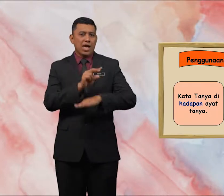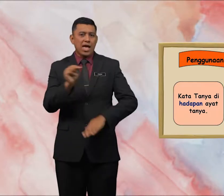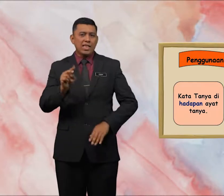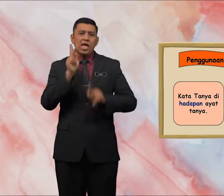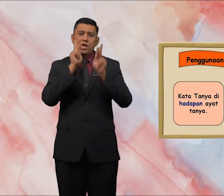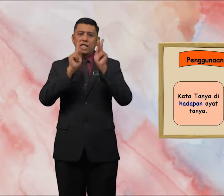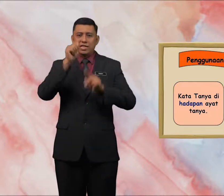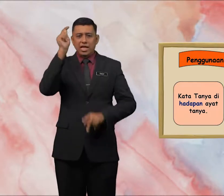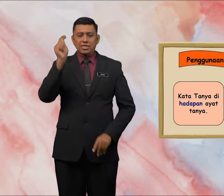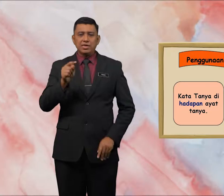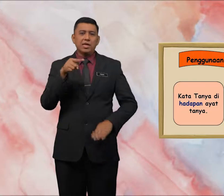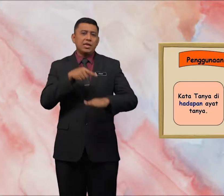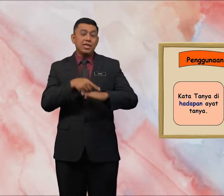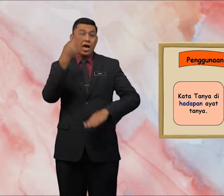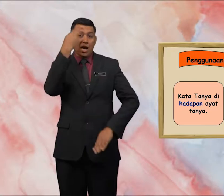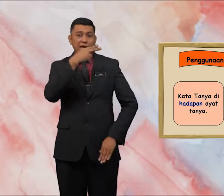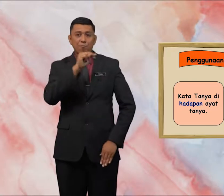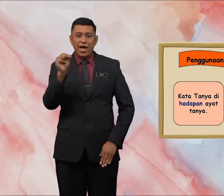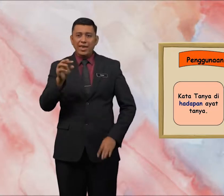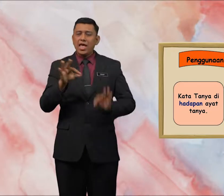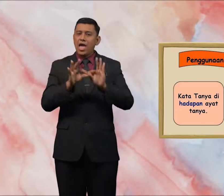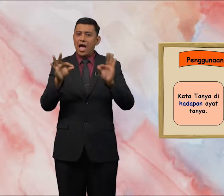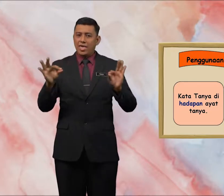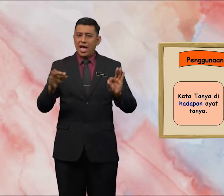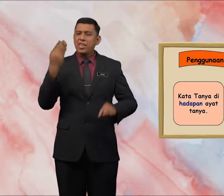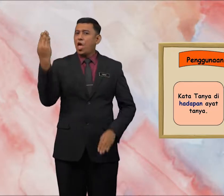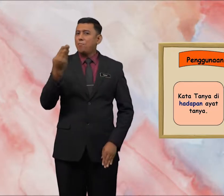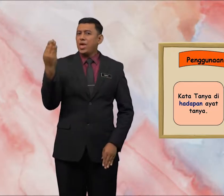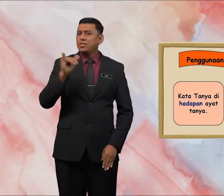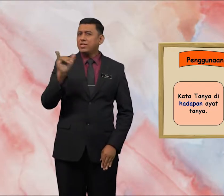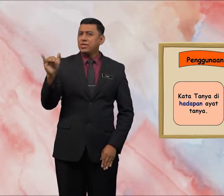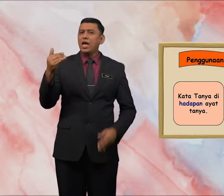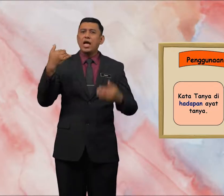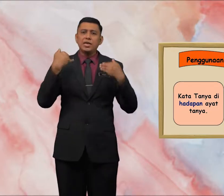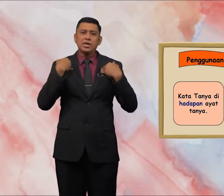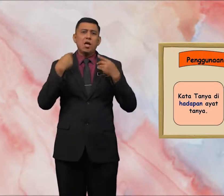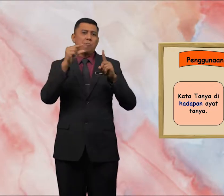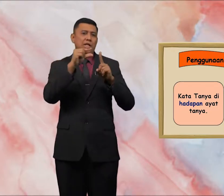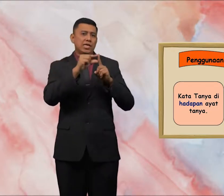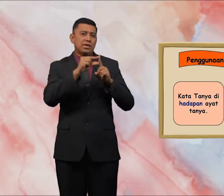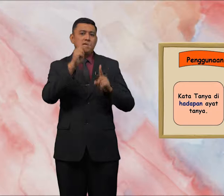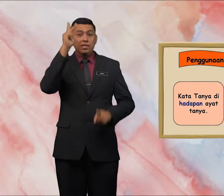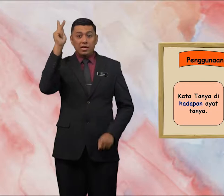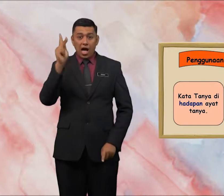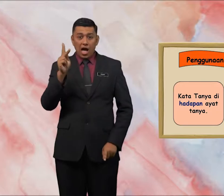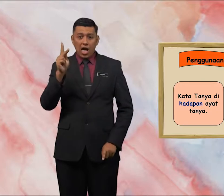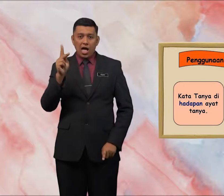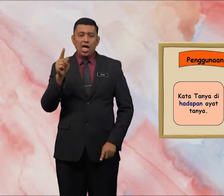Penggunaan kata tanya di hadapan ayat biasanya ada partikel kah